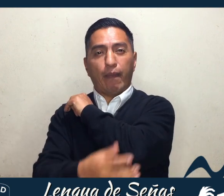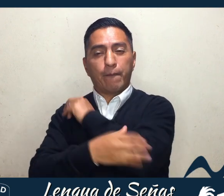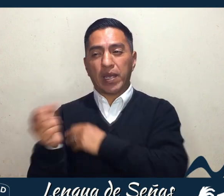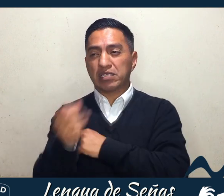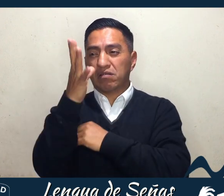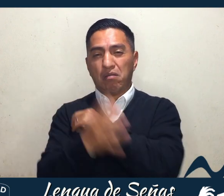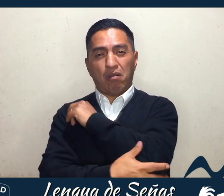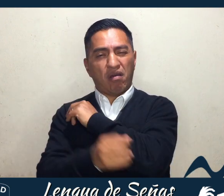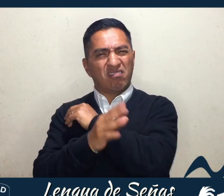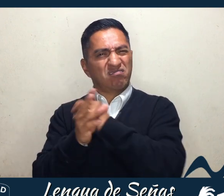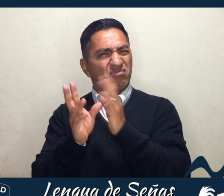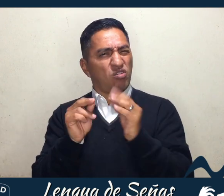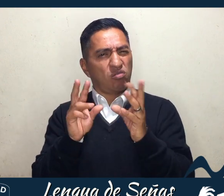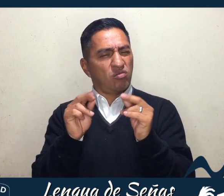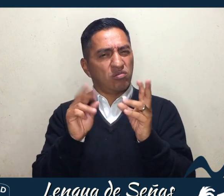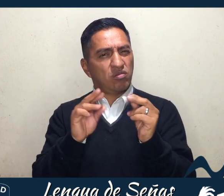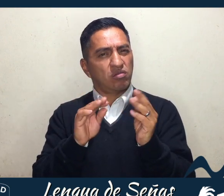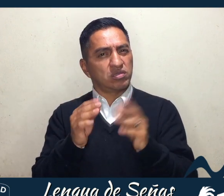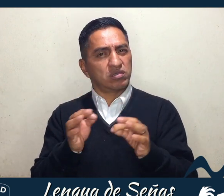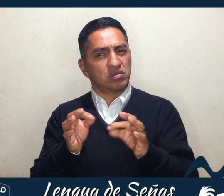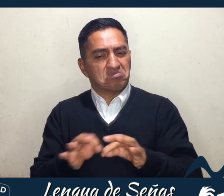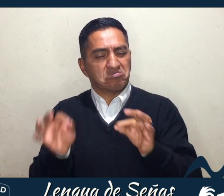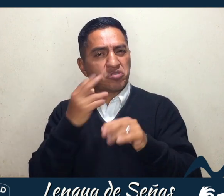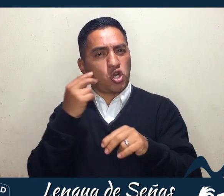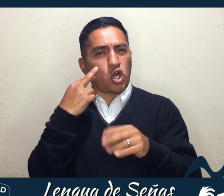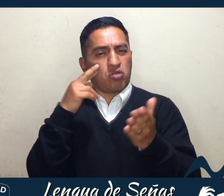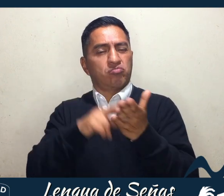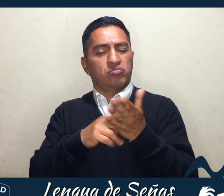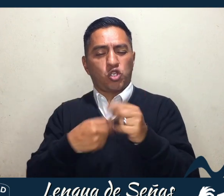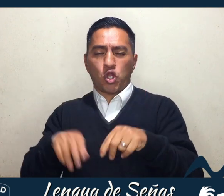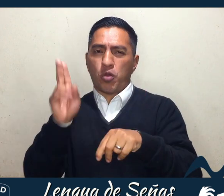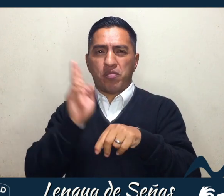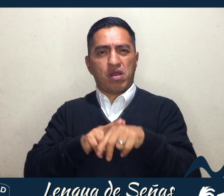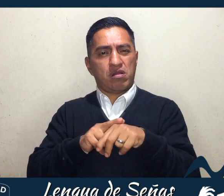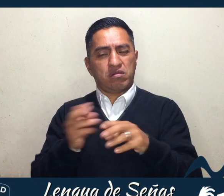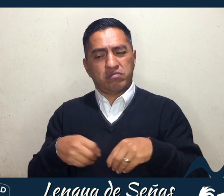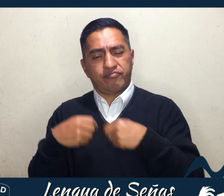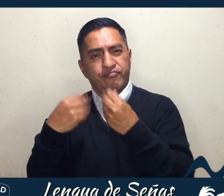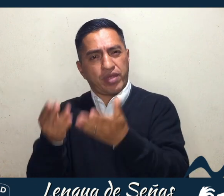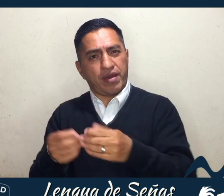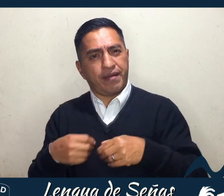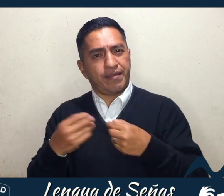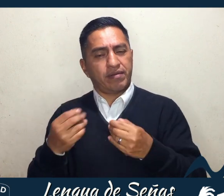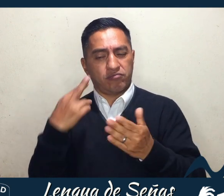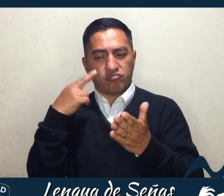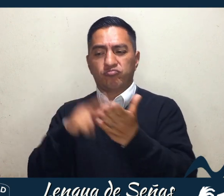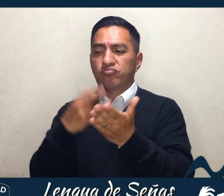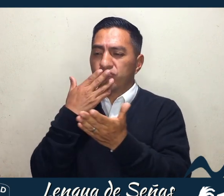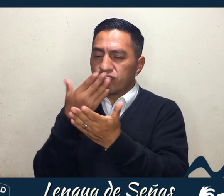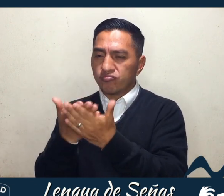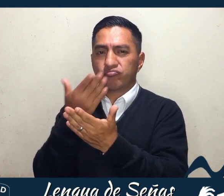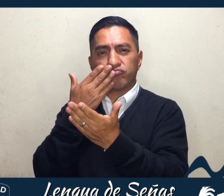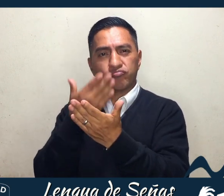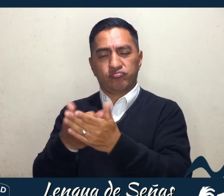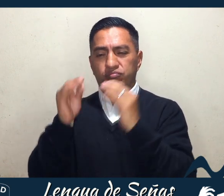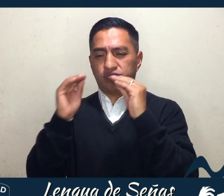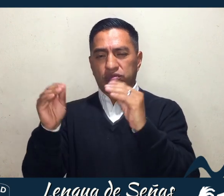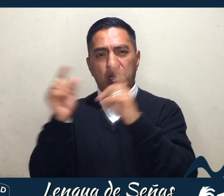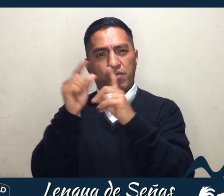o en muchas limitaciones, sino que sea reconocido por su esfuerzo, por su dedicación, reconociendo que vienen